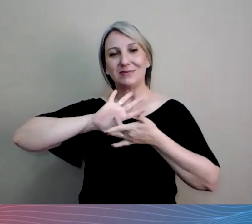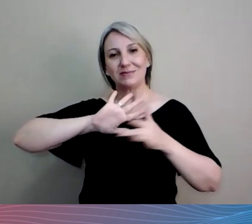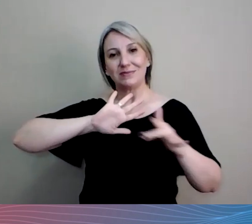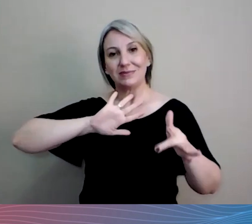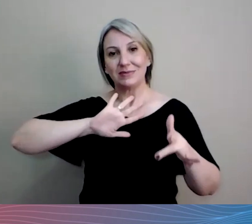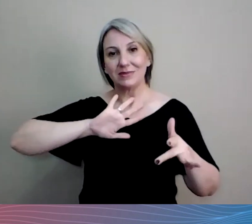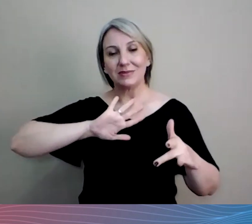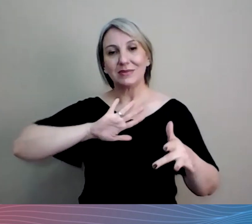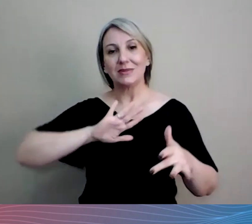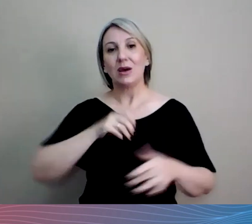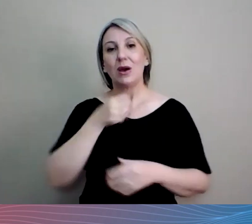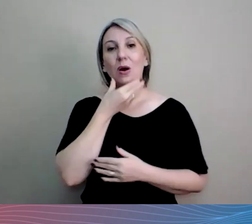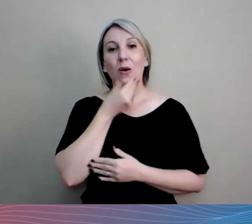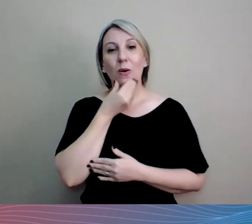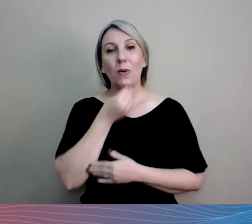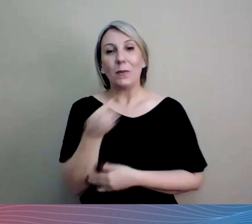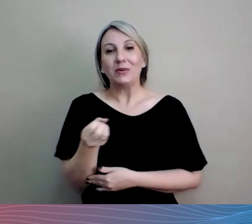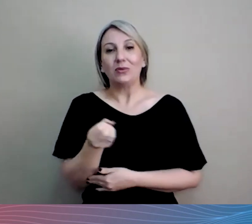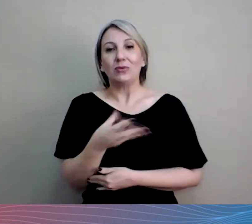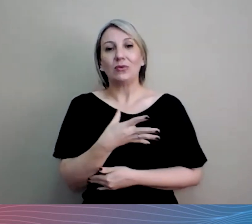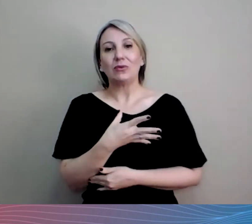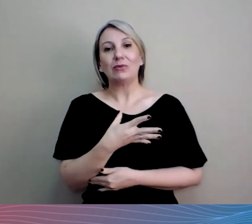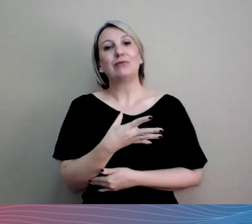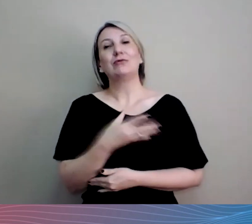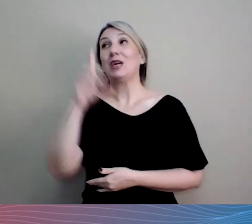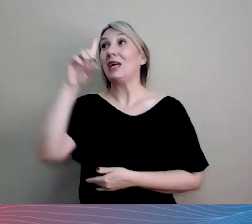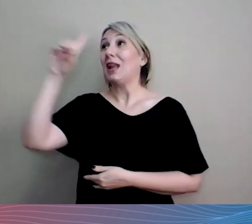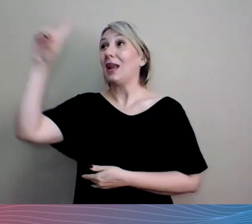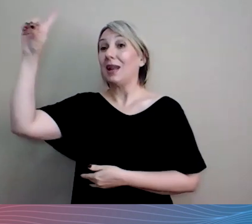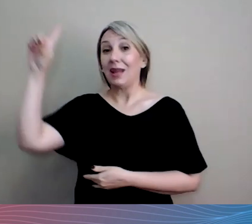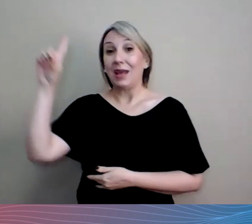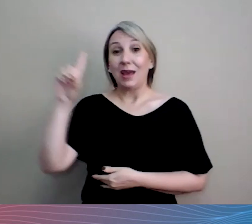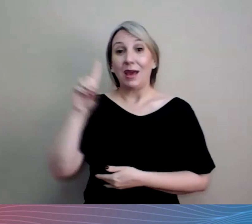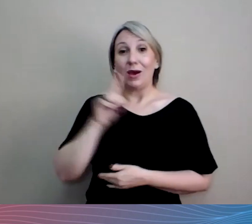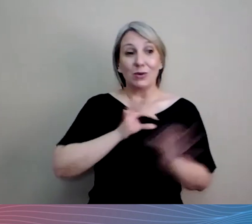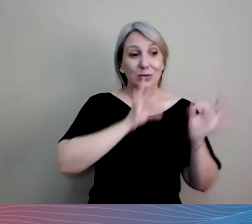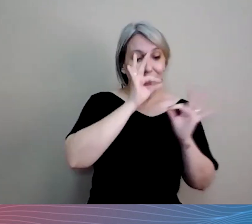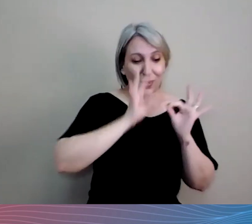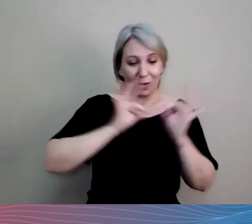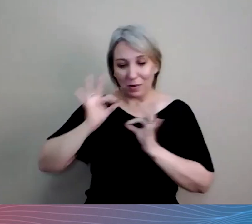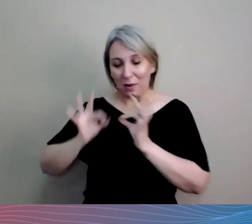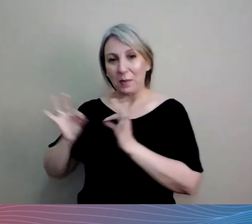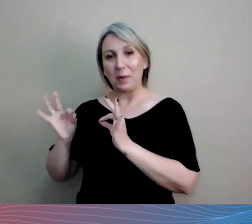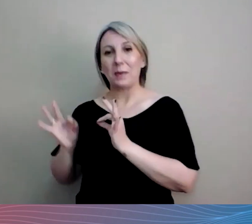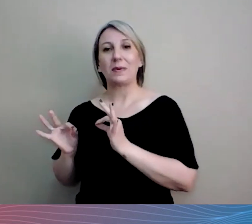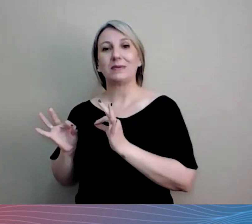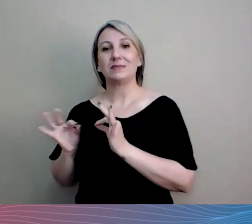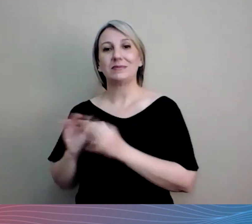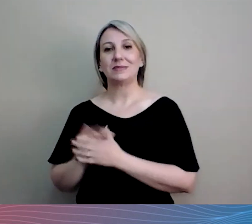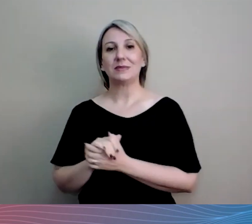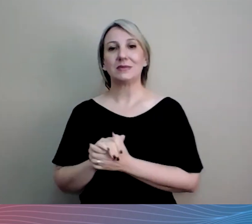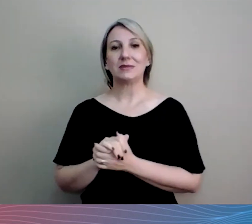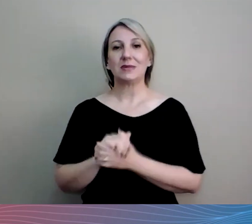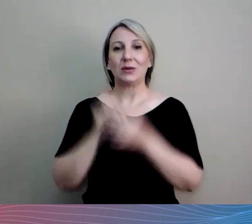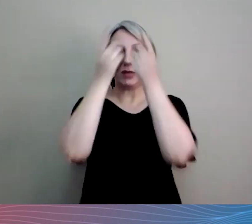Então, aí em seguida, no qual não pode haver grego, nem judeu,